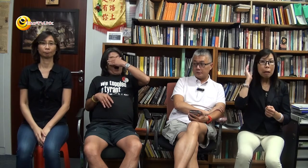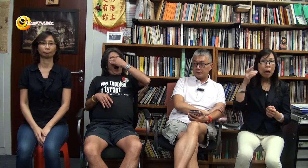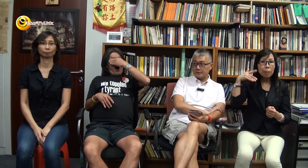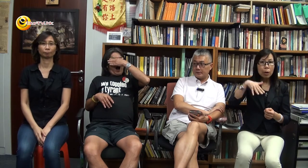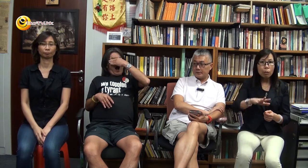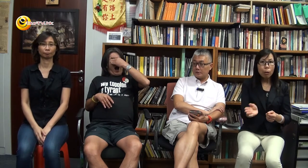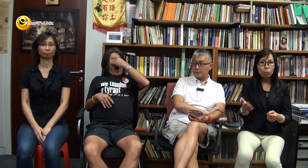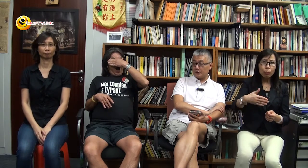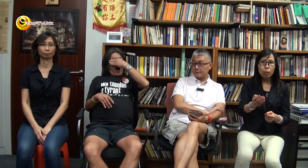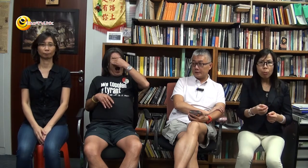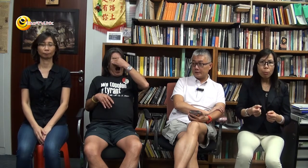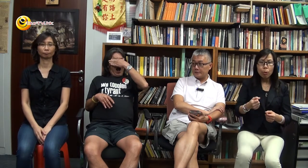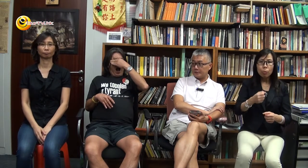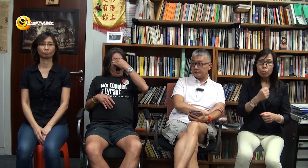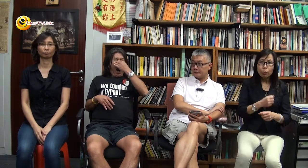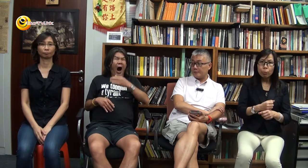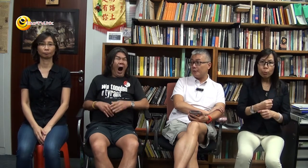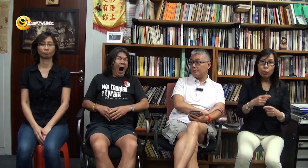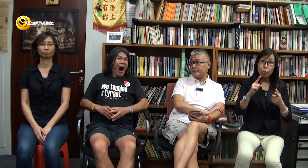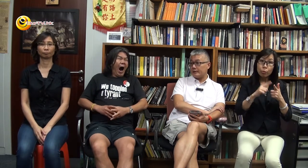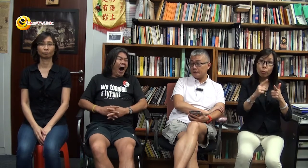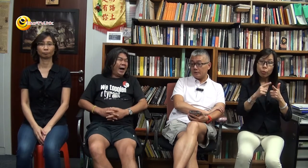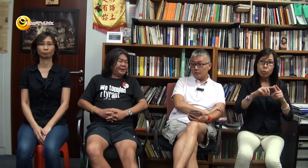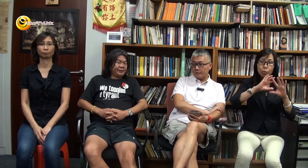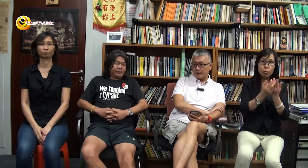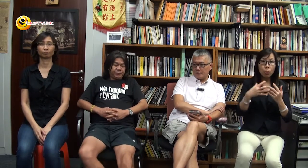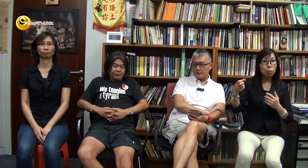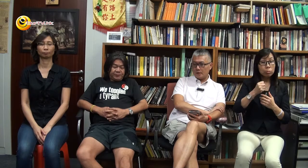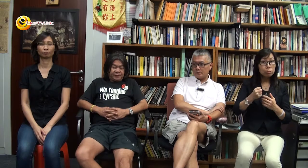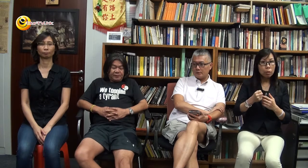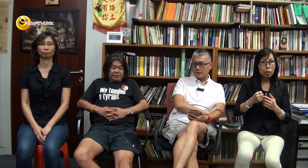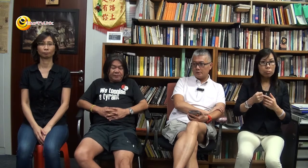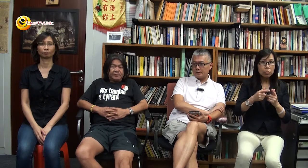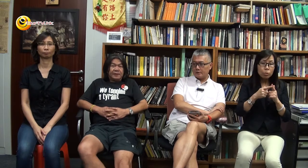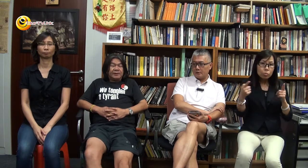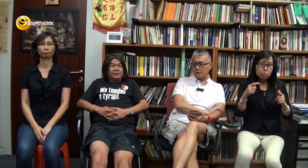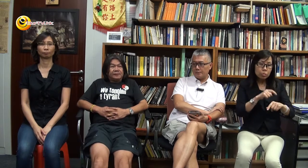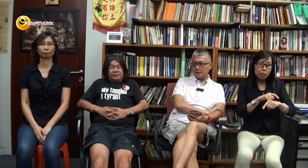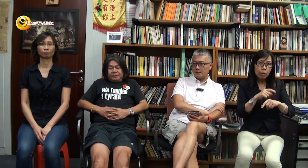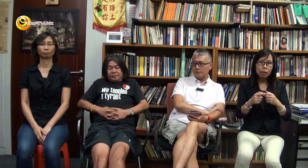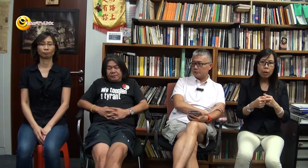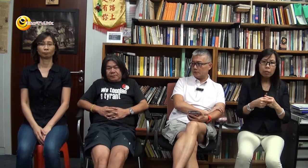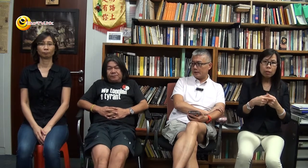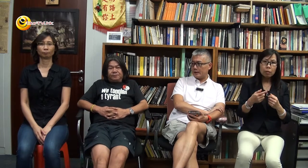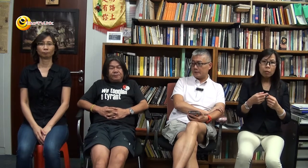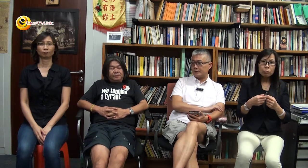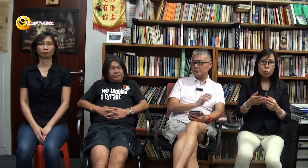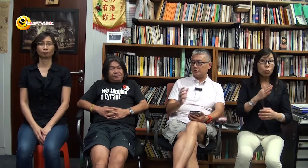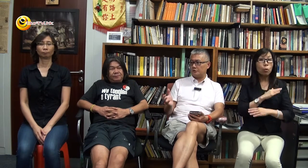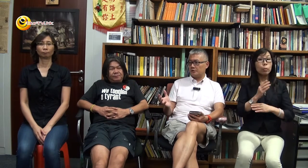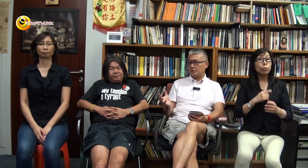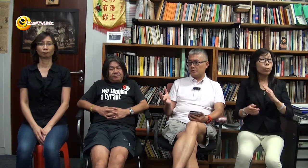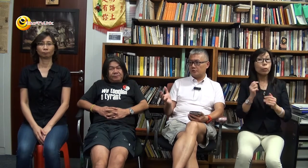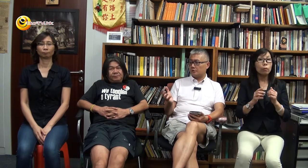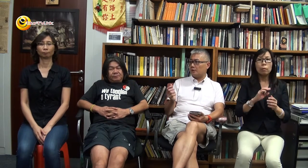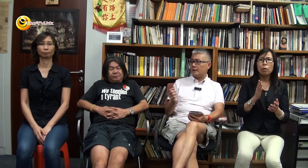副局長一段咁長時間，其實第一冇表現啦，或者起碼你喺成個政改裏邊，基本上都係阿譚志